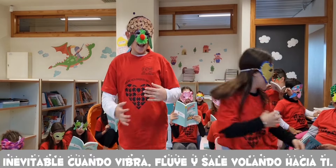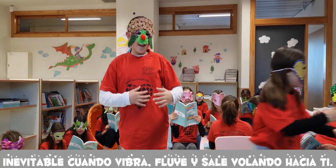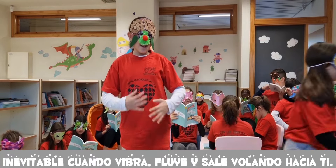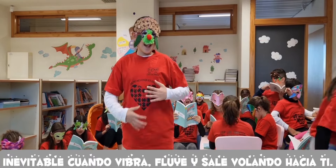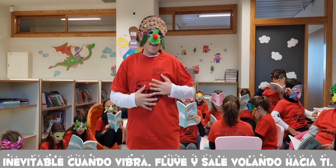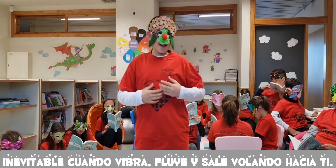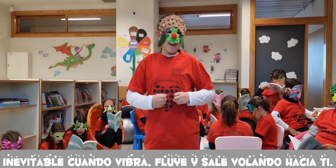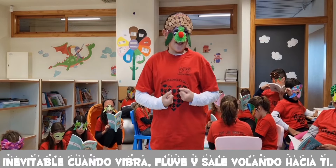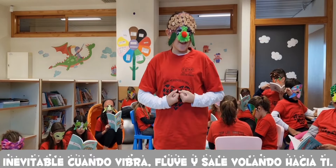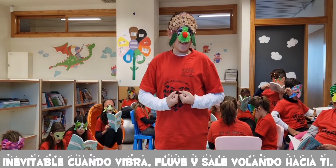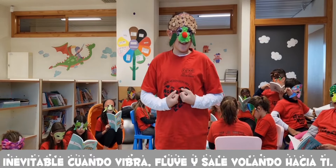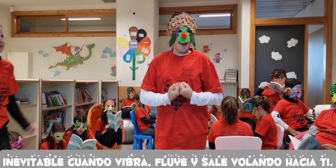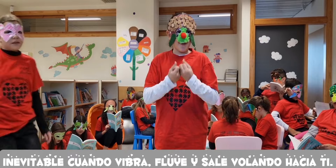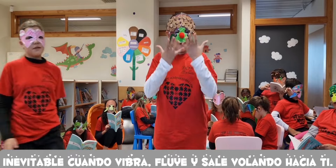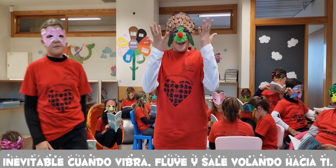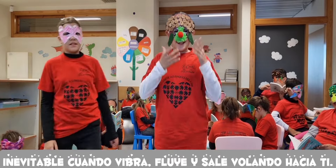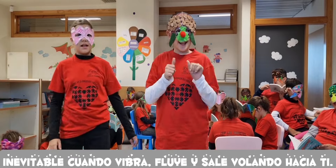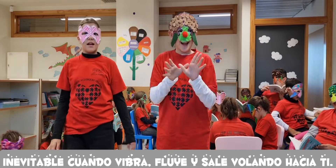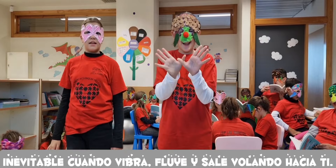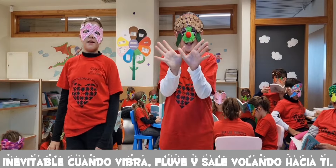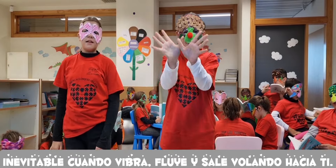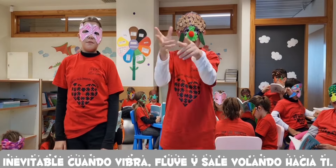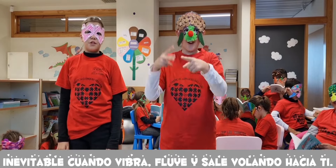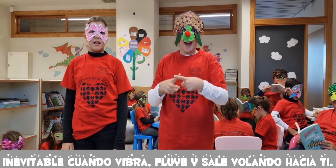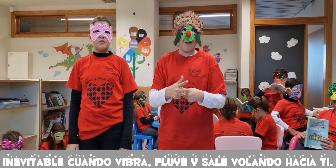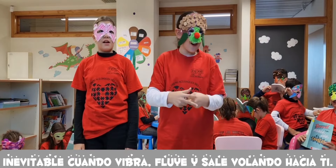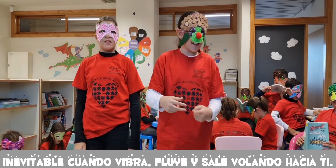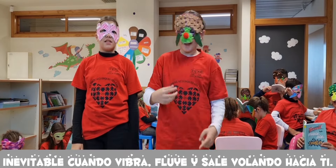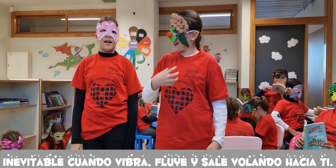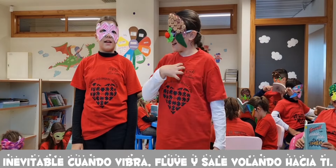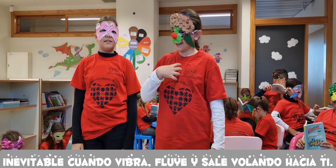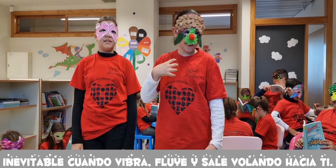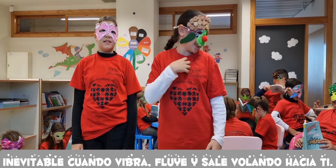Inevitable es cuando vibra, fluye y sale volando hacia aquí.